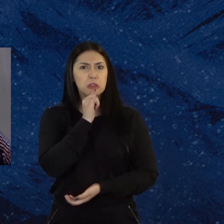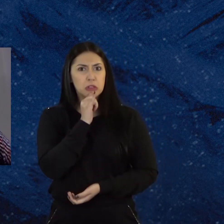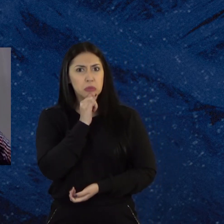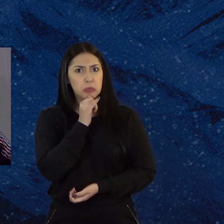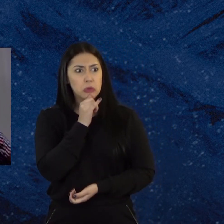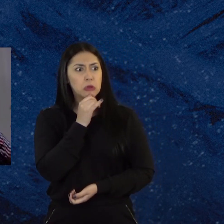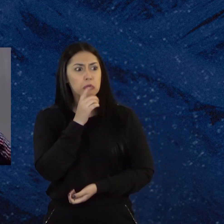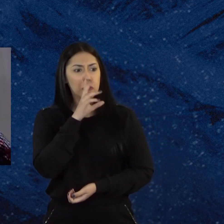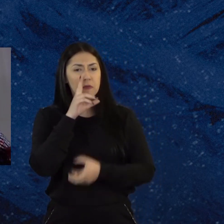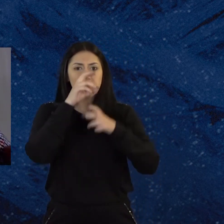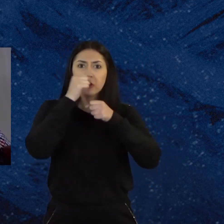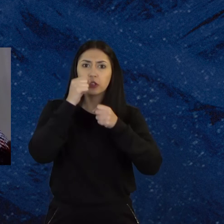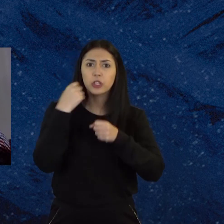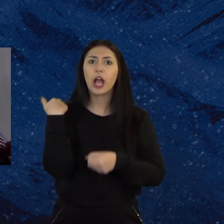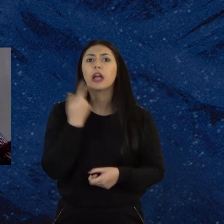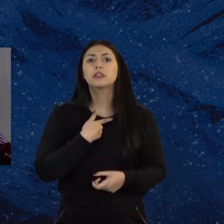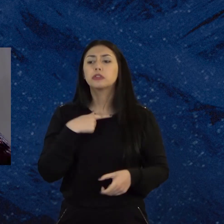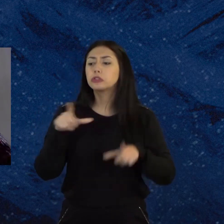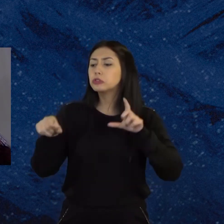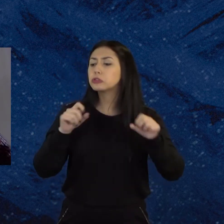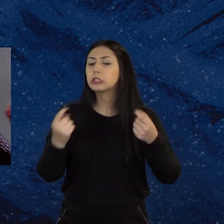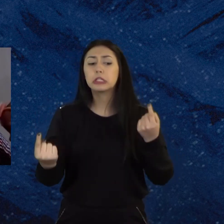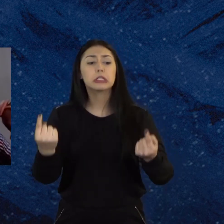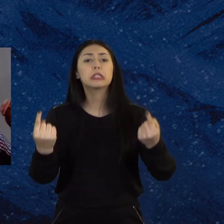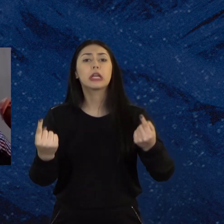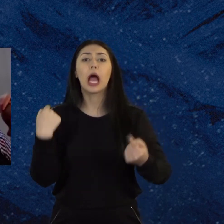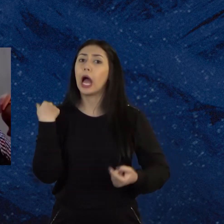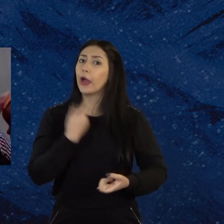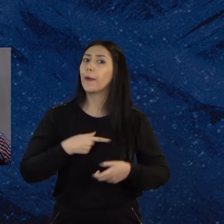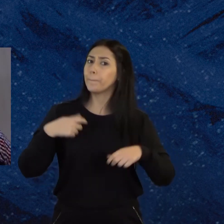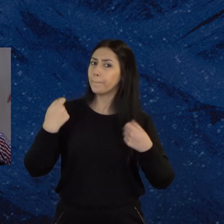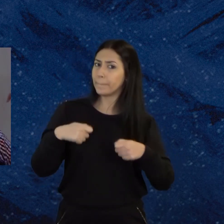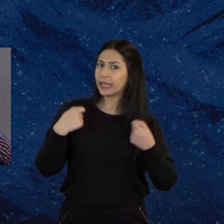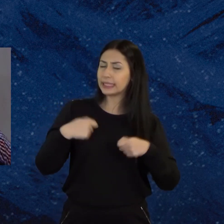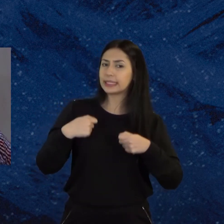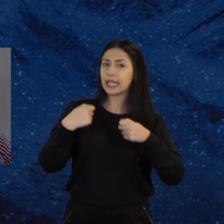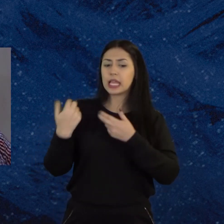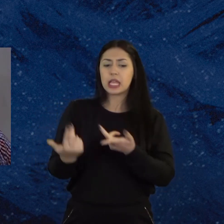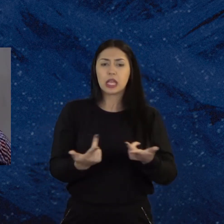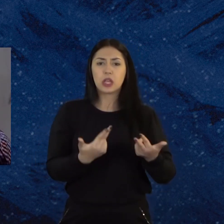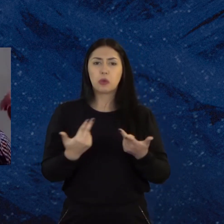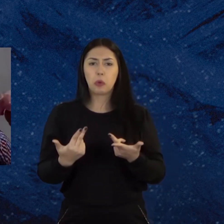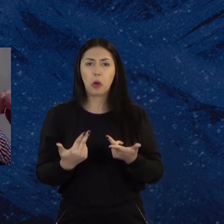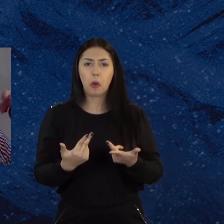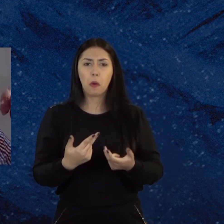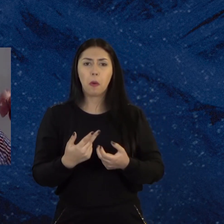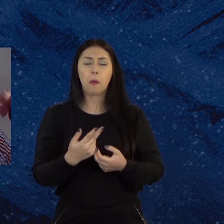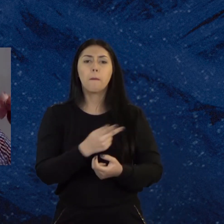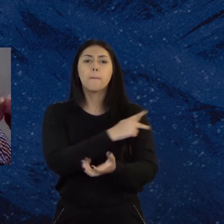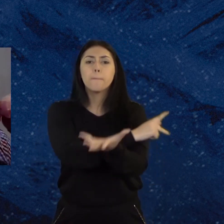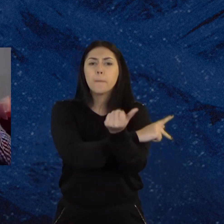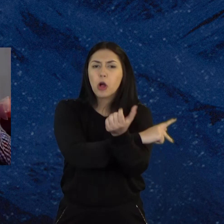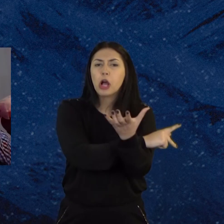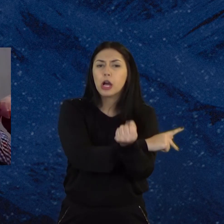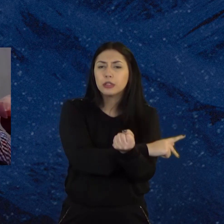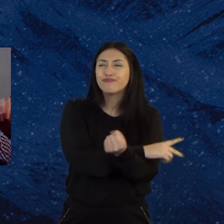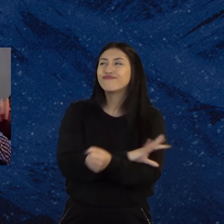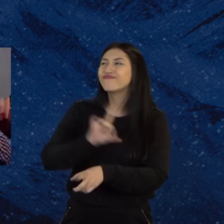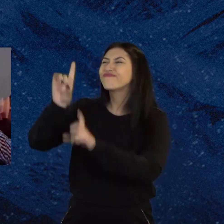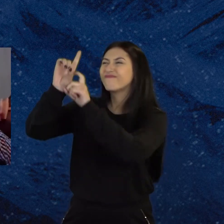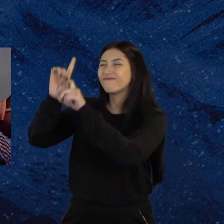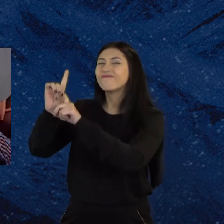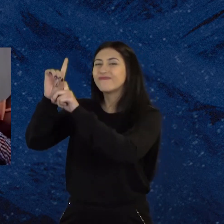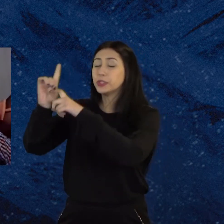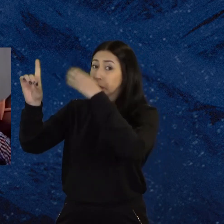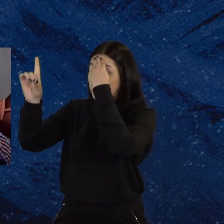nós temos que ser, né? Nós não temos que fazer, nós temos que ser. Temos que ser aqueles que dependem do Senhor e confiam no Senhor,